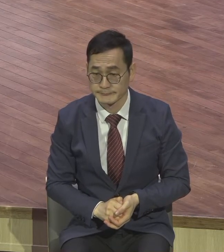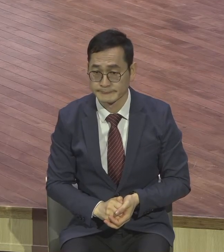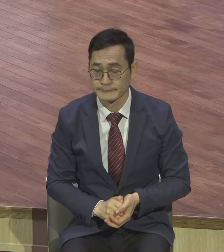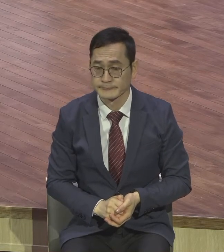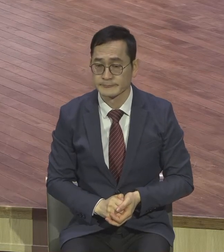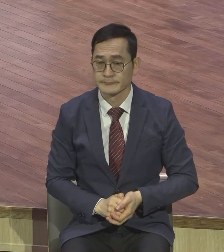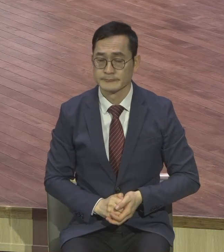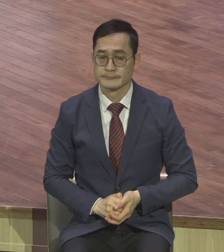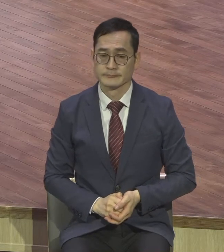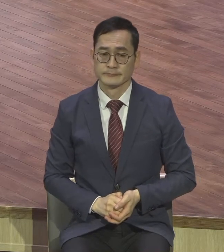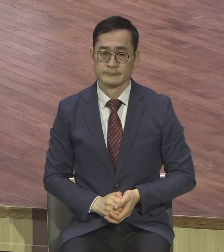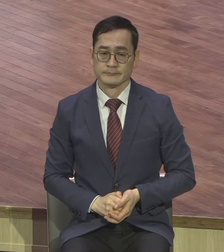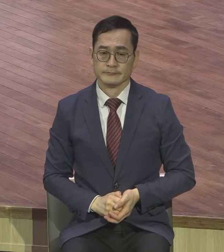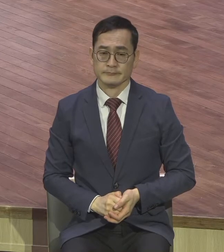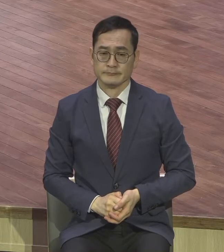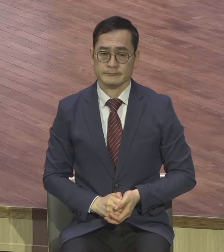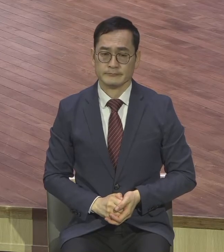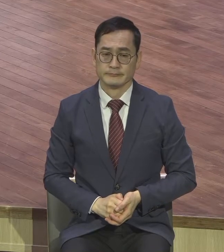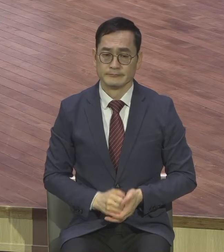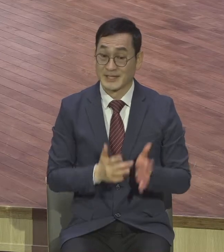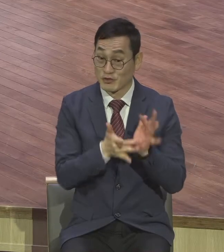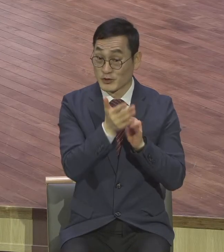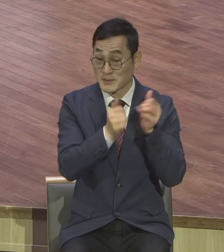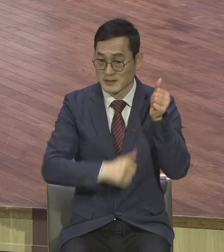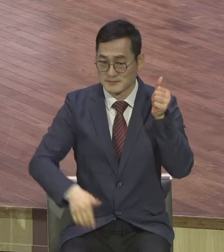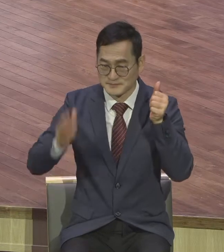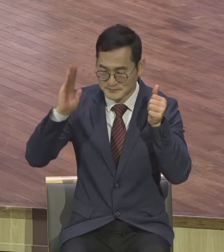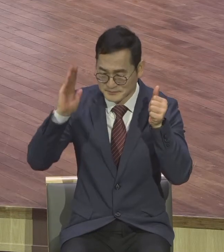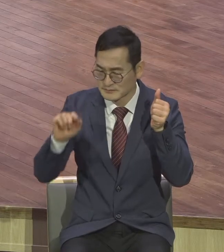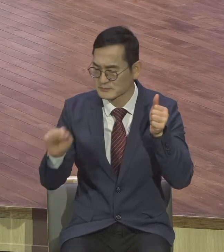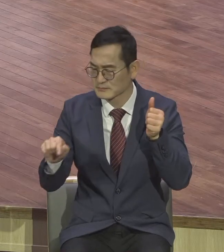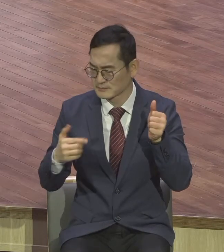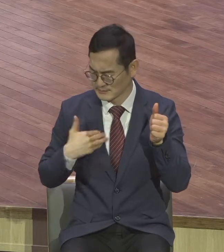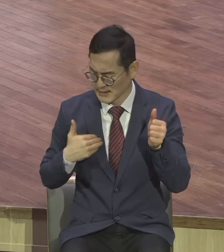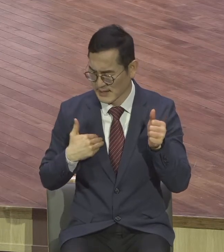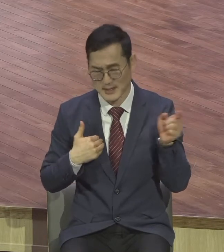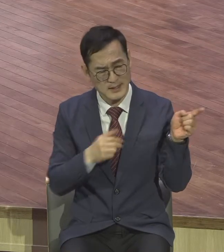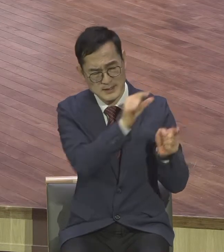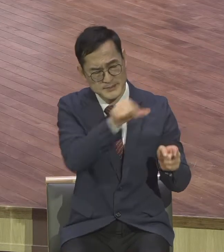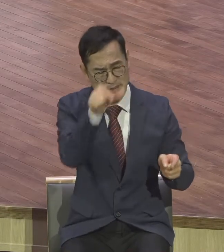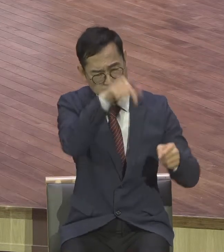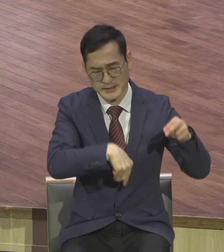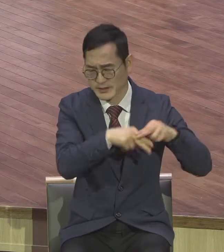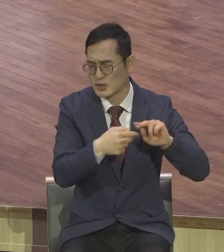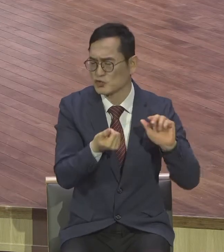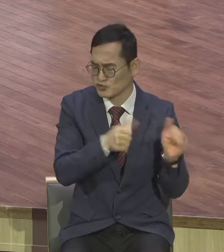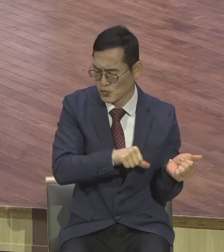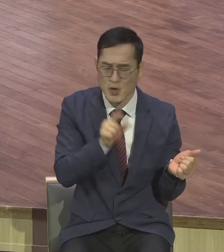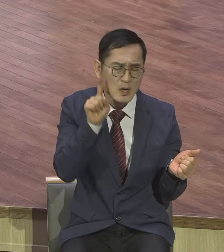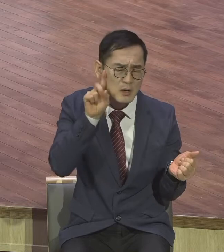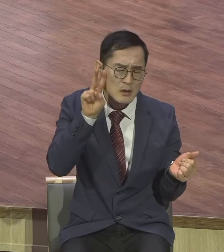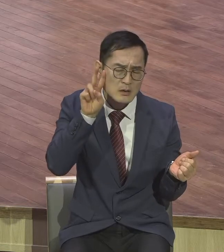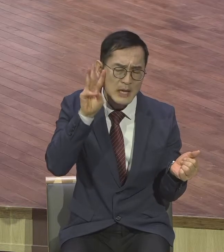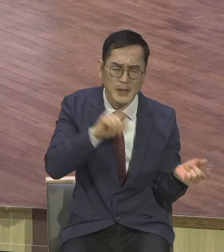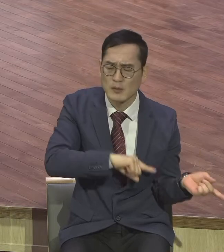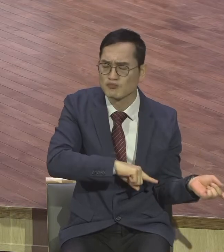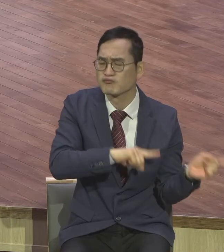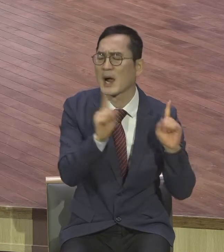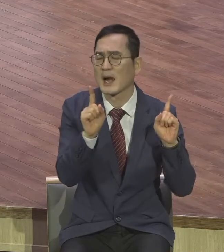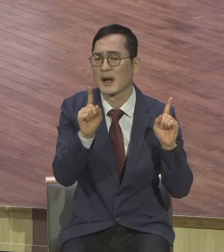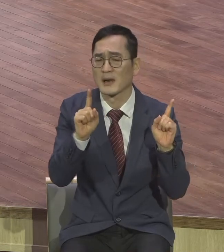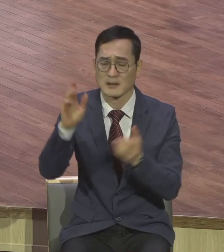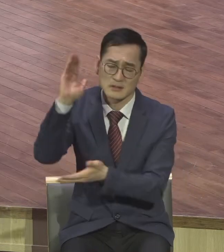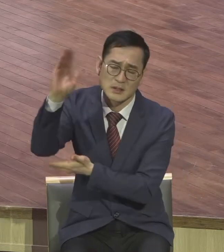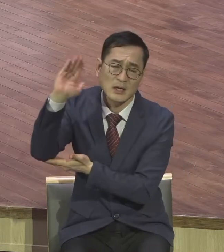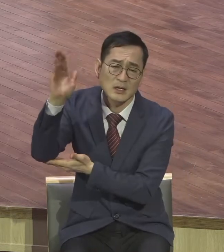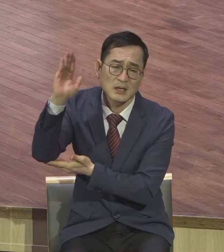말씀 예수님께 제자들에게 예수님이 십자가에 죽고 3일 만에 부활을 하실 것에